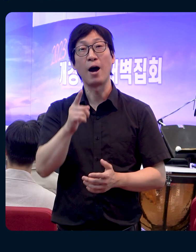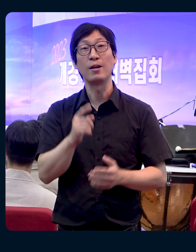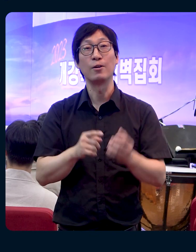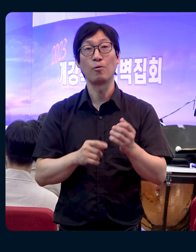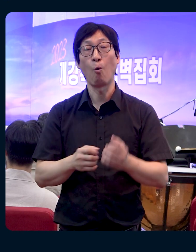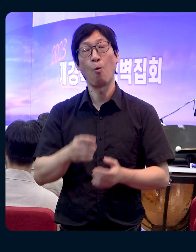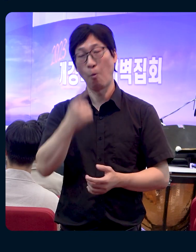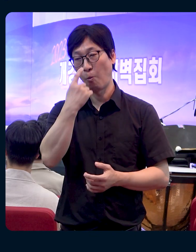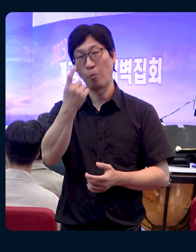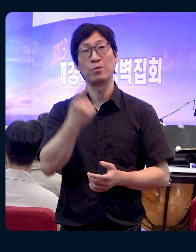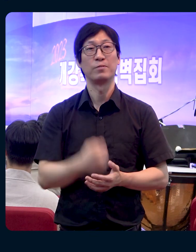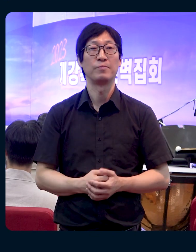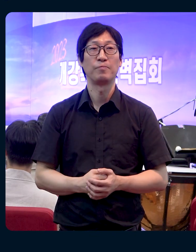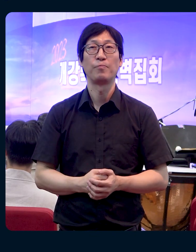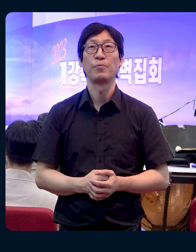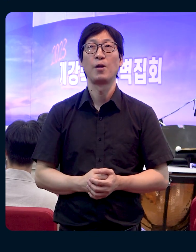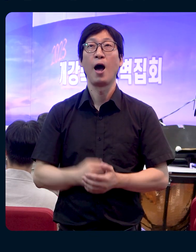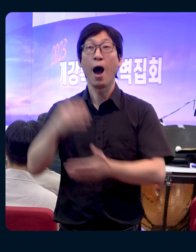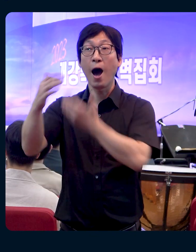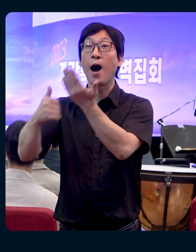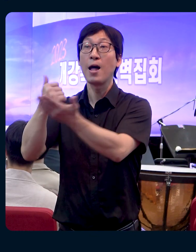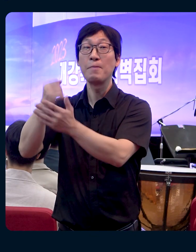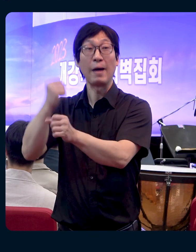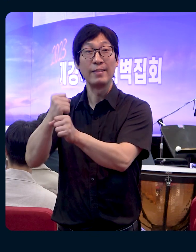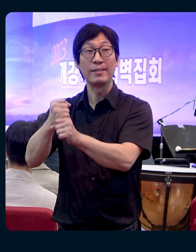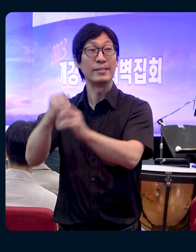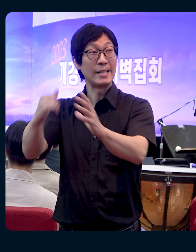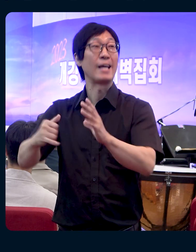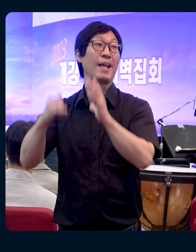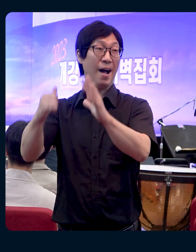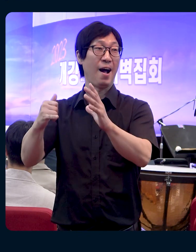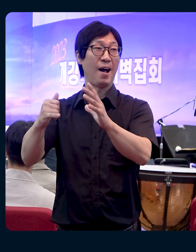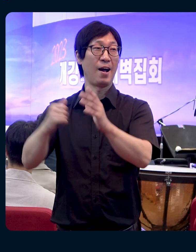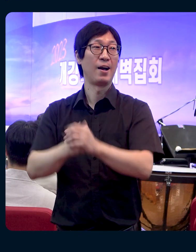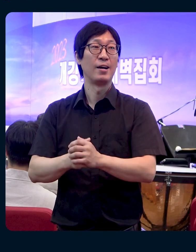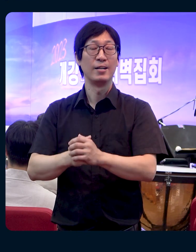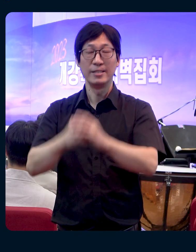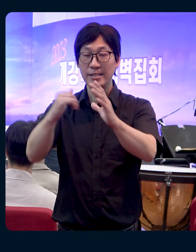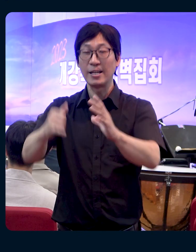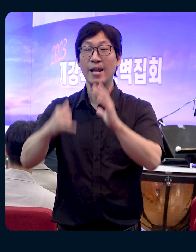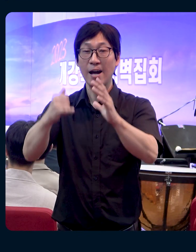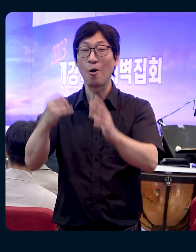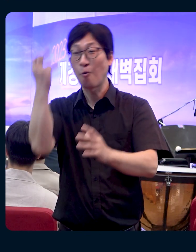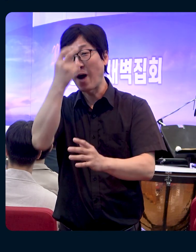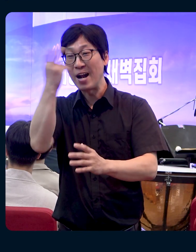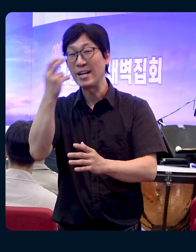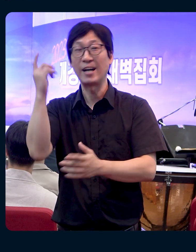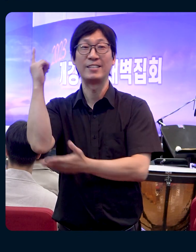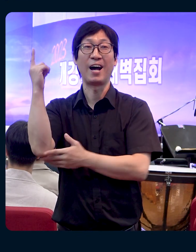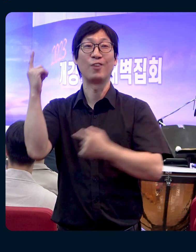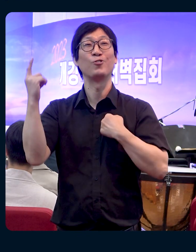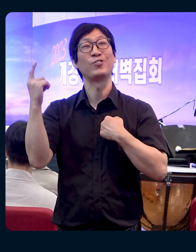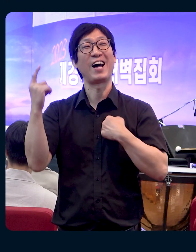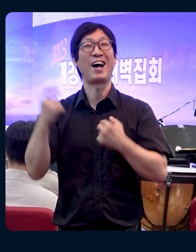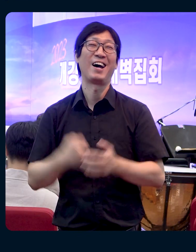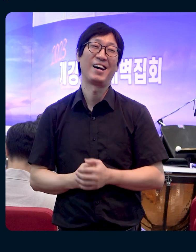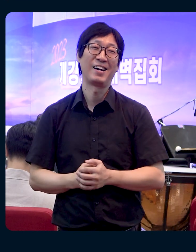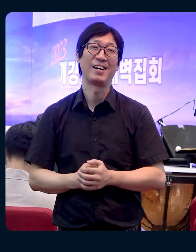그러니까 하나님이 만드신 세상, 이 창조 세계를 관리하는 것이 바로 우리의 직업이라는 거예요.